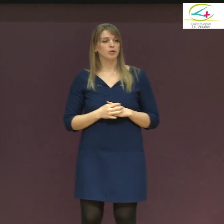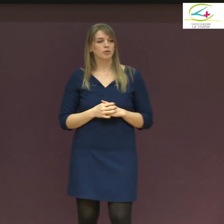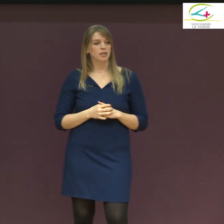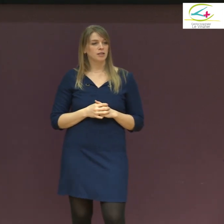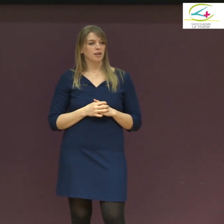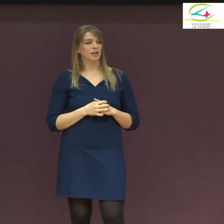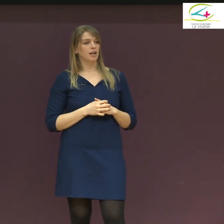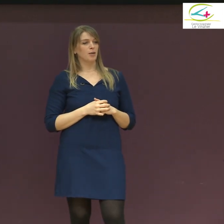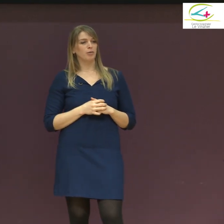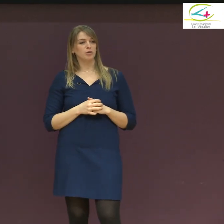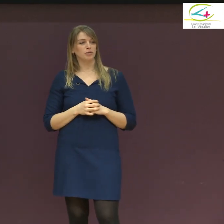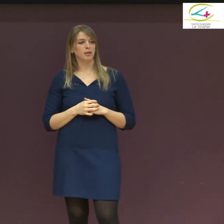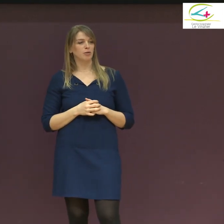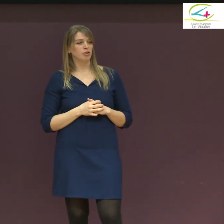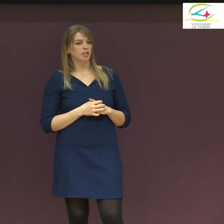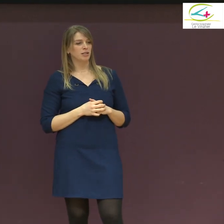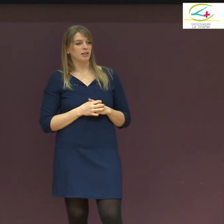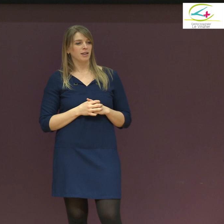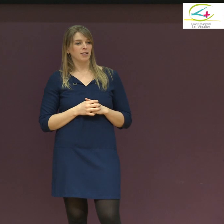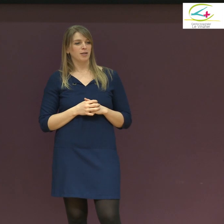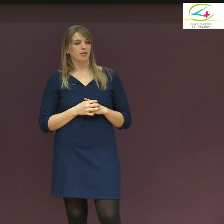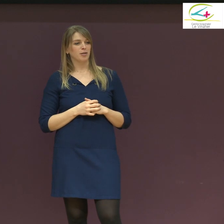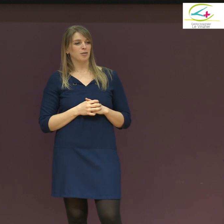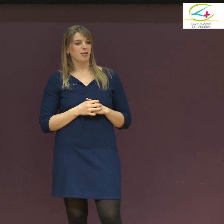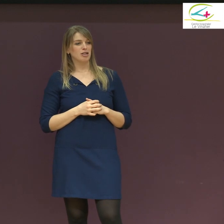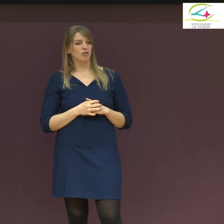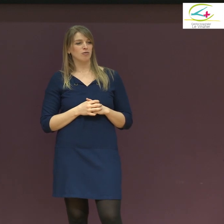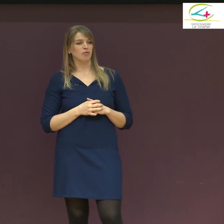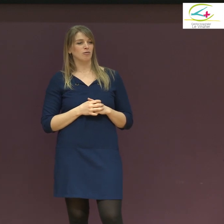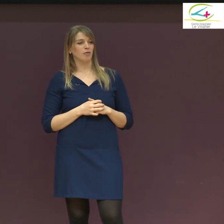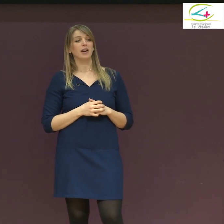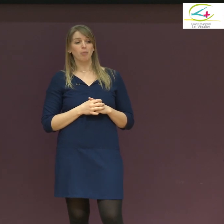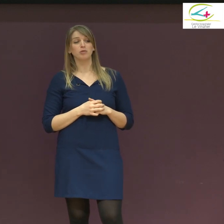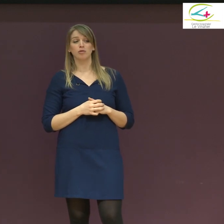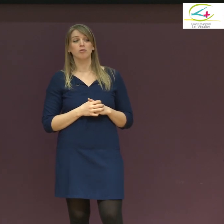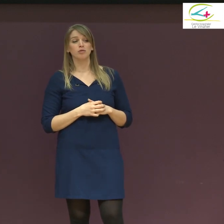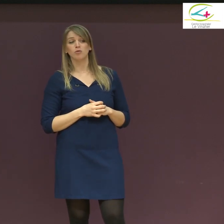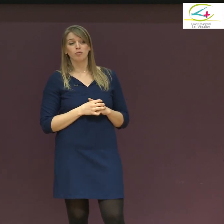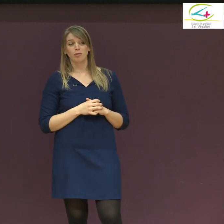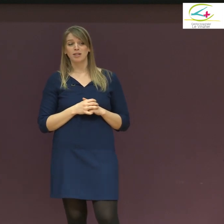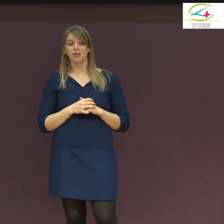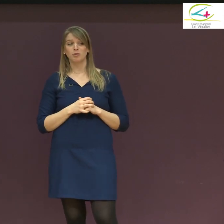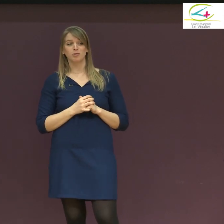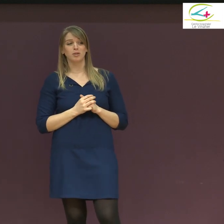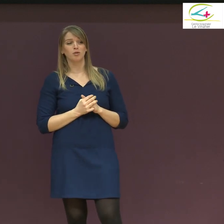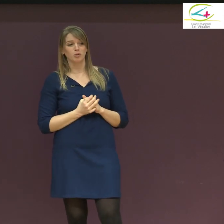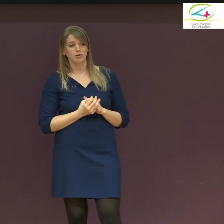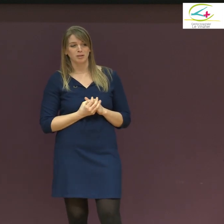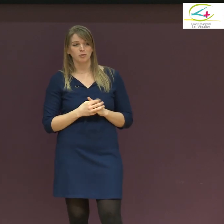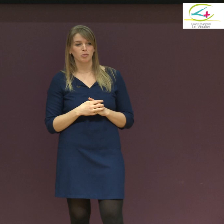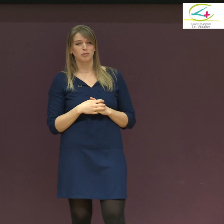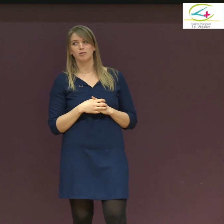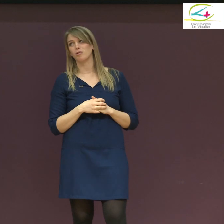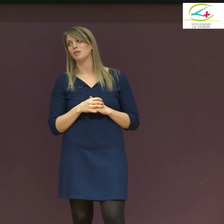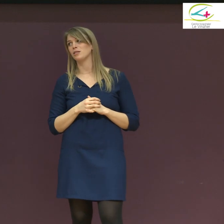Je pense aussi que c'est avec la pollution écologique, les gens ont... Enfin, la pollution augmente, donc pour moi, les taux de suicide augmentent